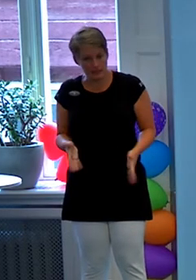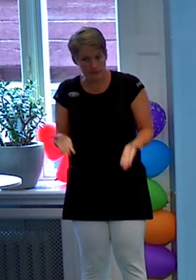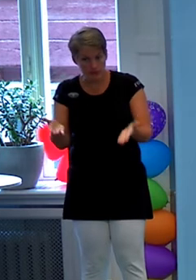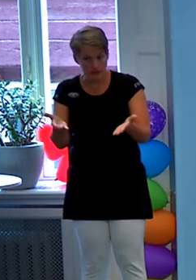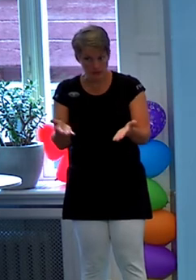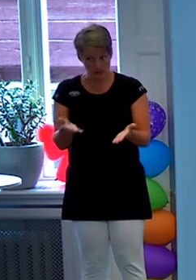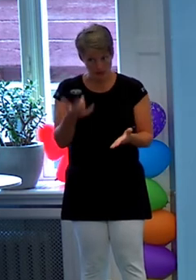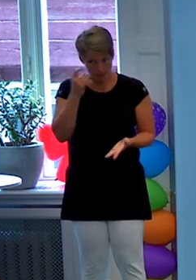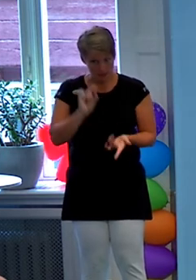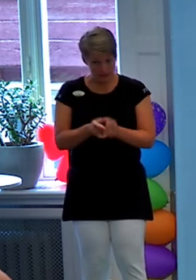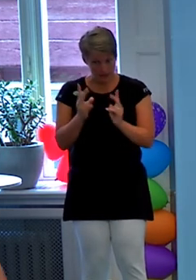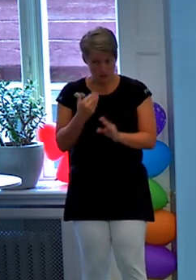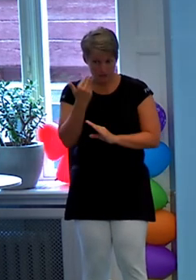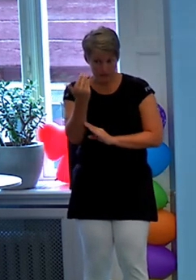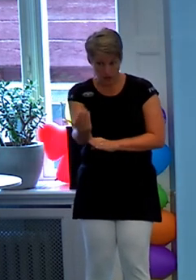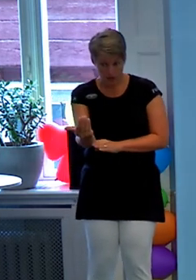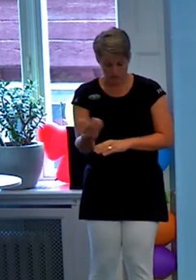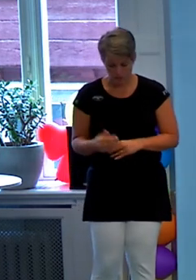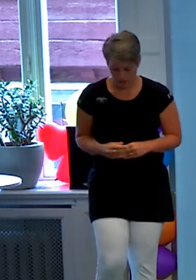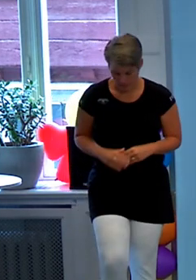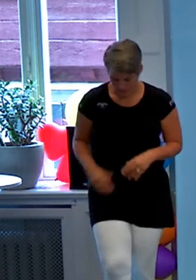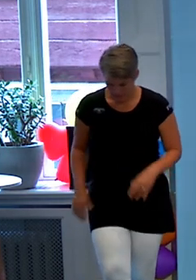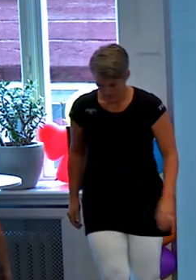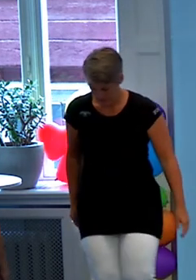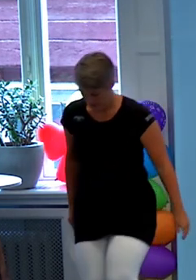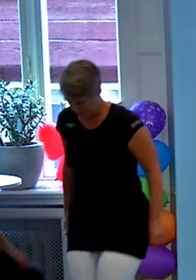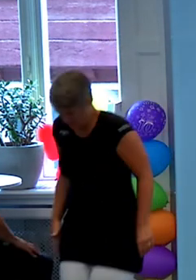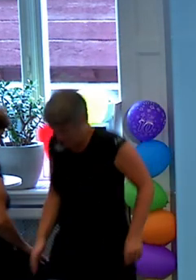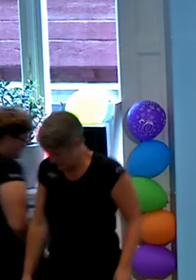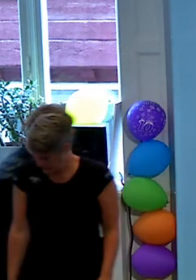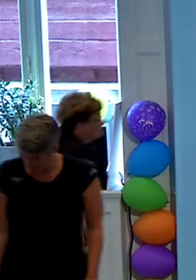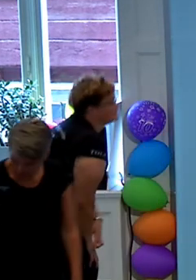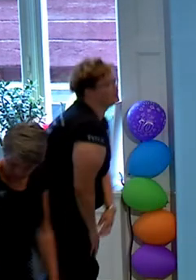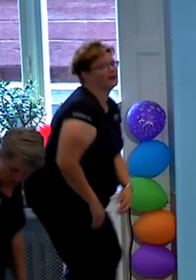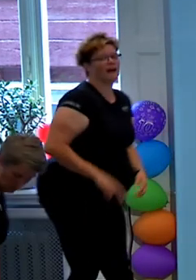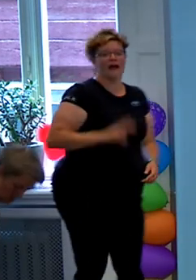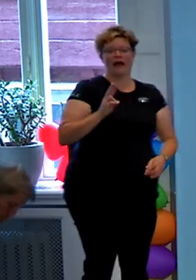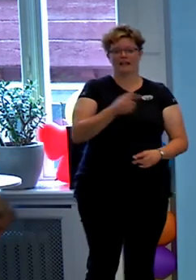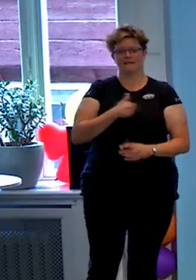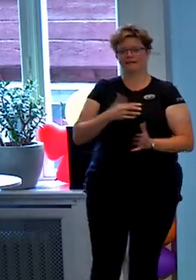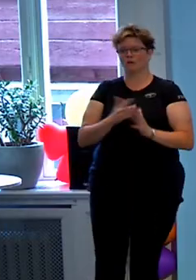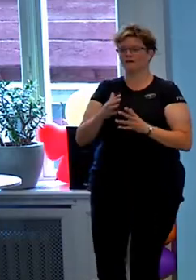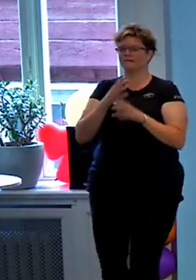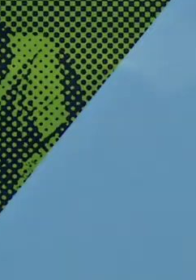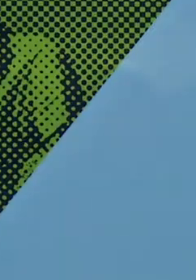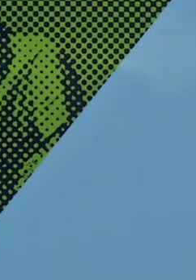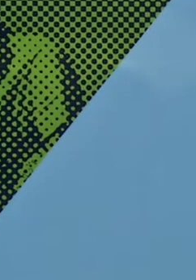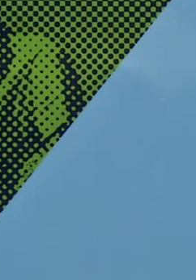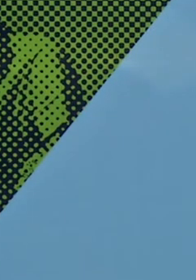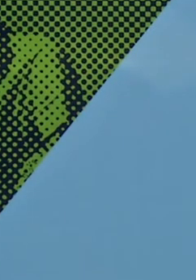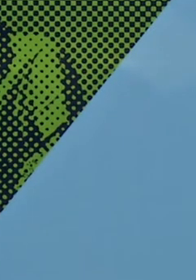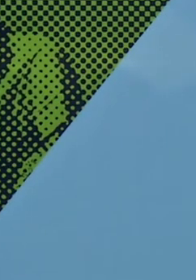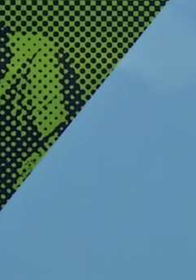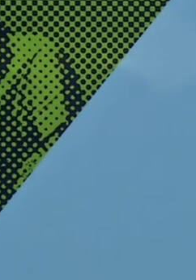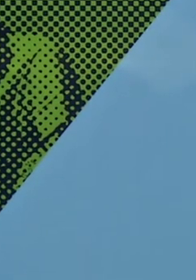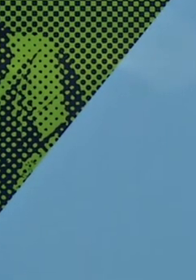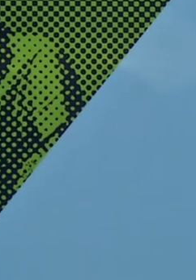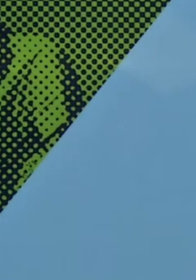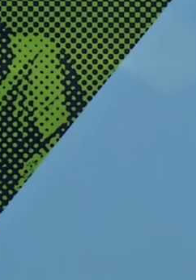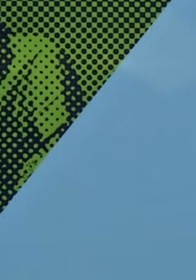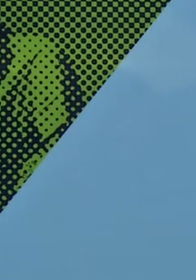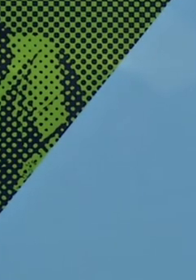Kommer det komma med utvecklingen? Eller sitter vi fast i gamla byar? Alltså, om du går 25 år tillbaka till exempel, ja, så